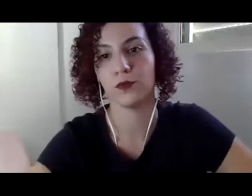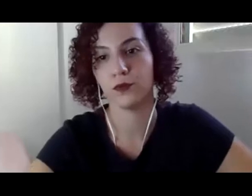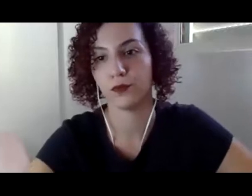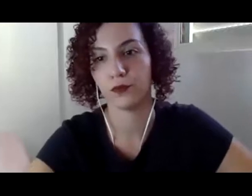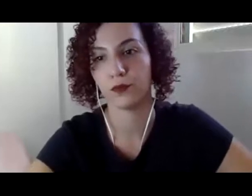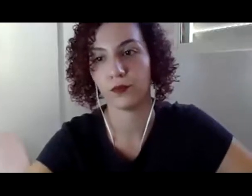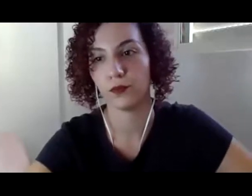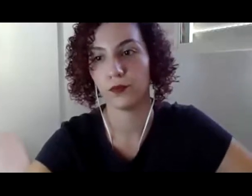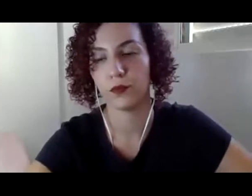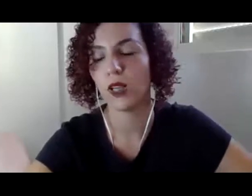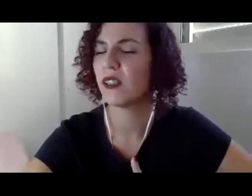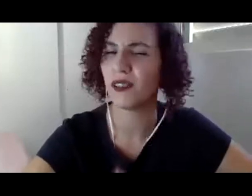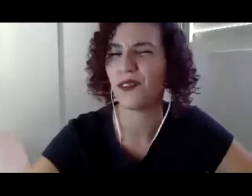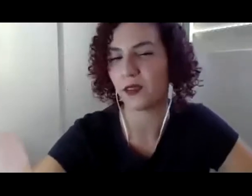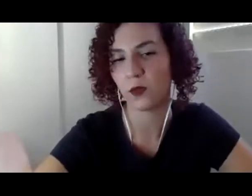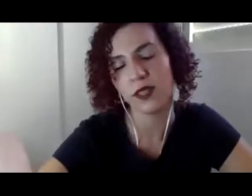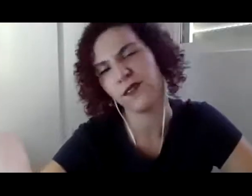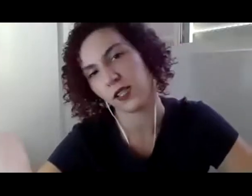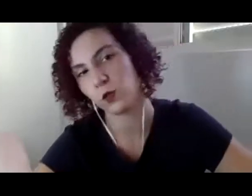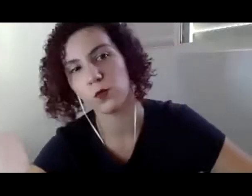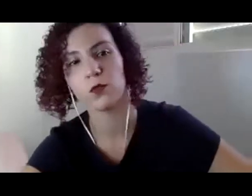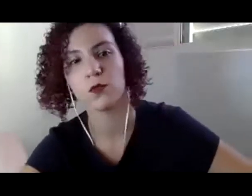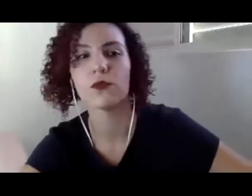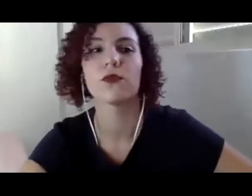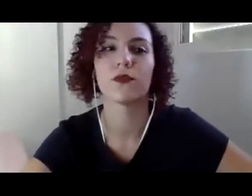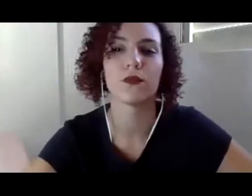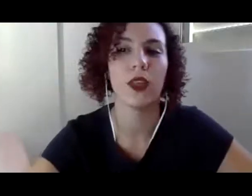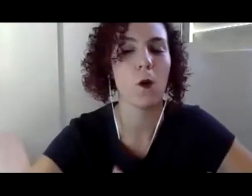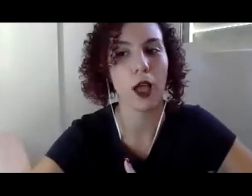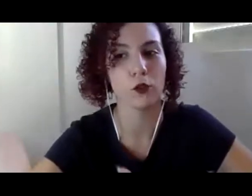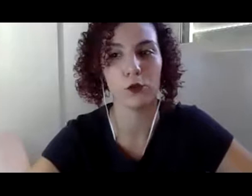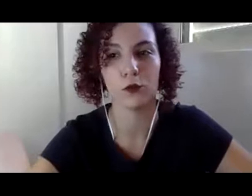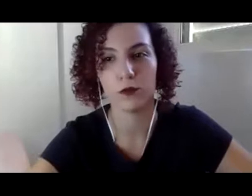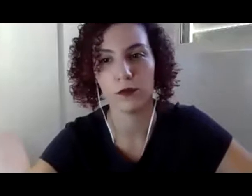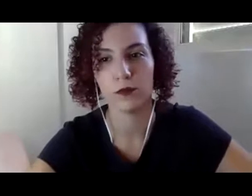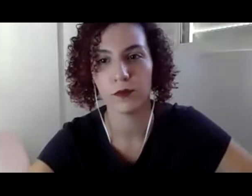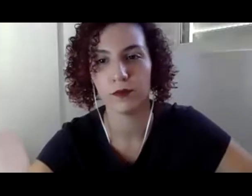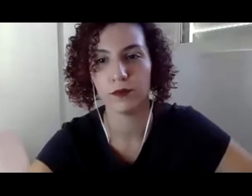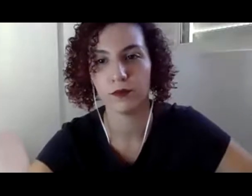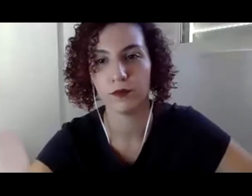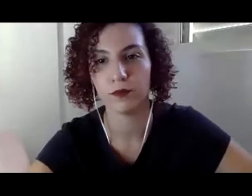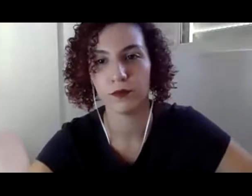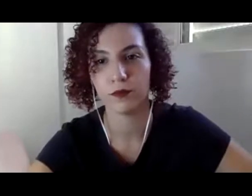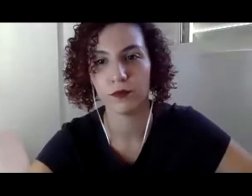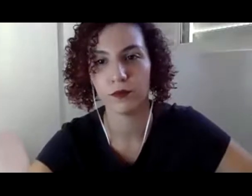falso? Isso é fácil, isso é fácil. Eu acho.